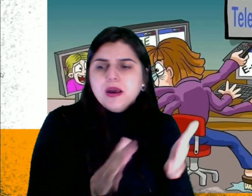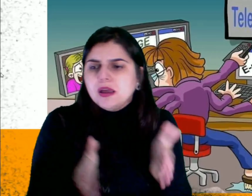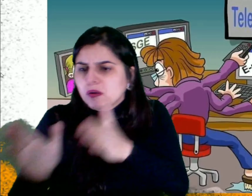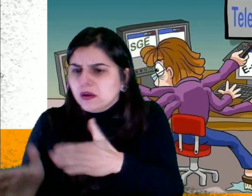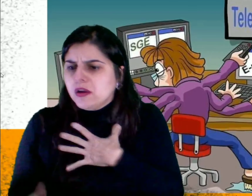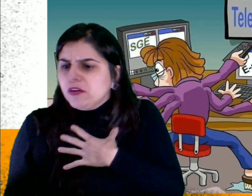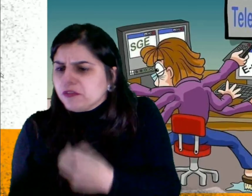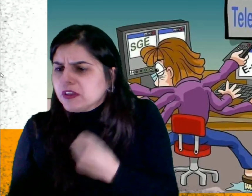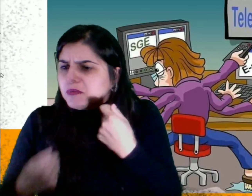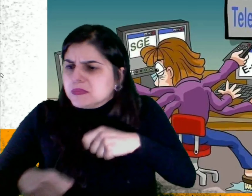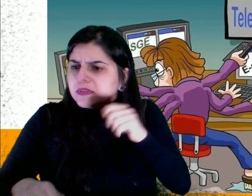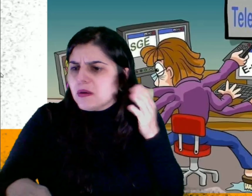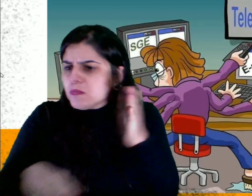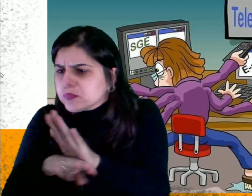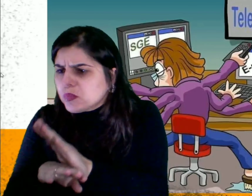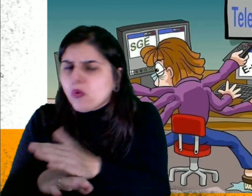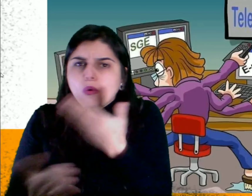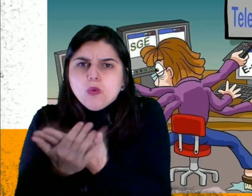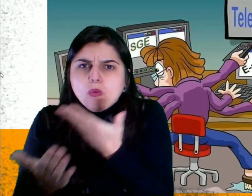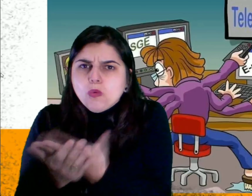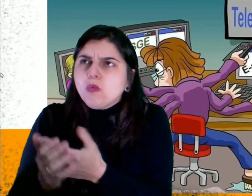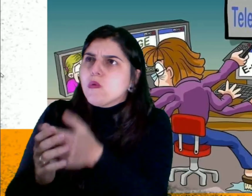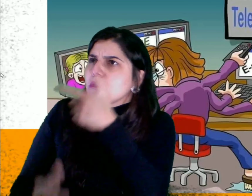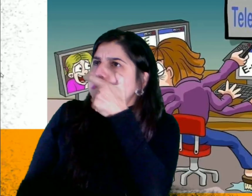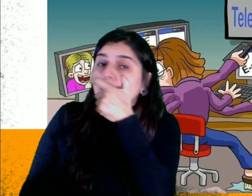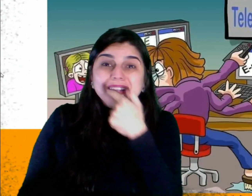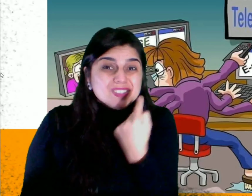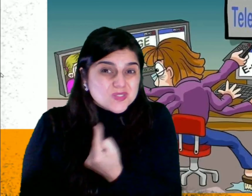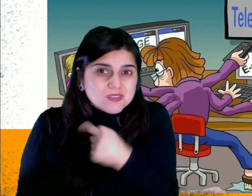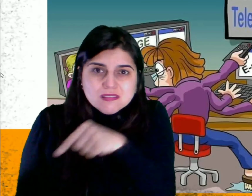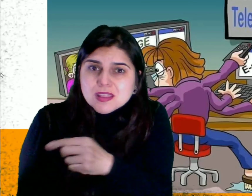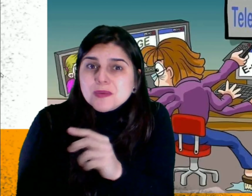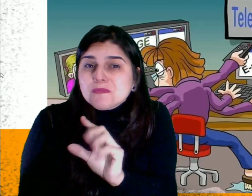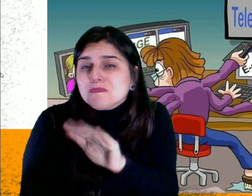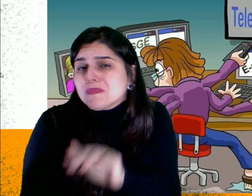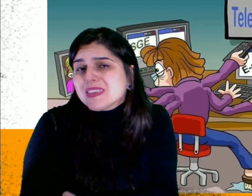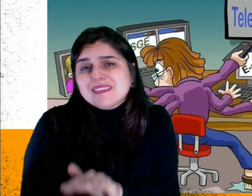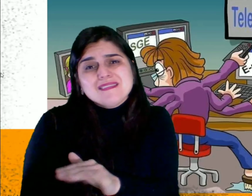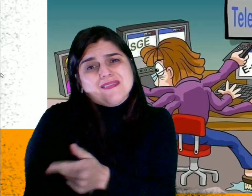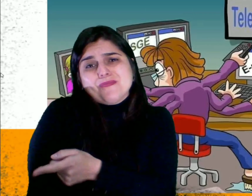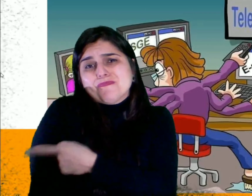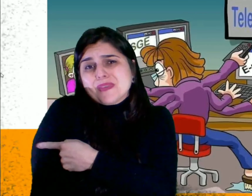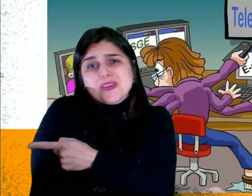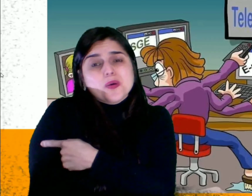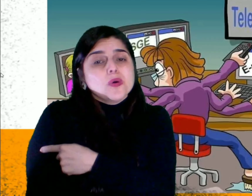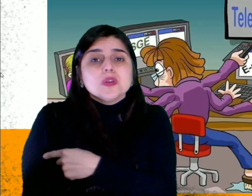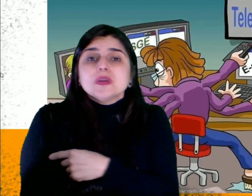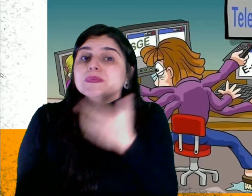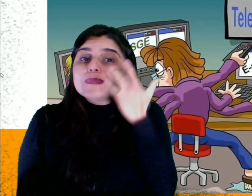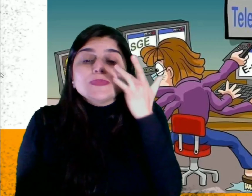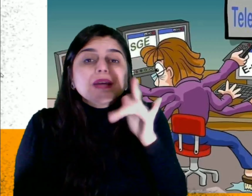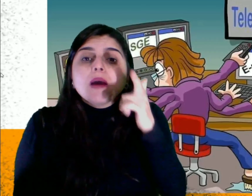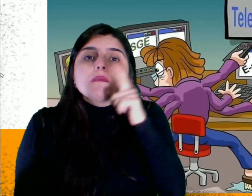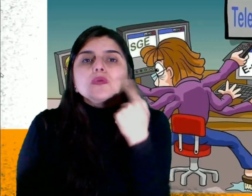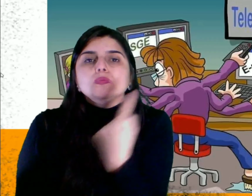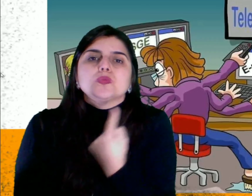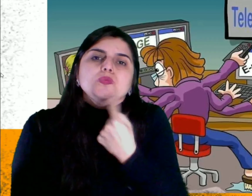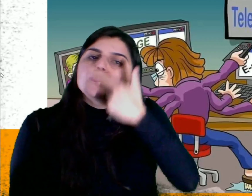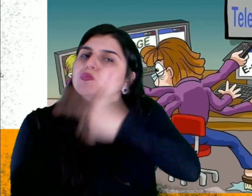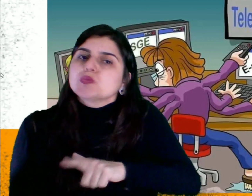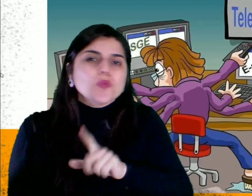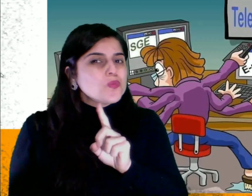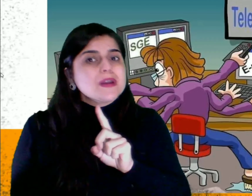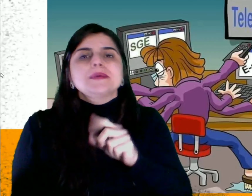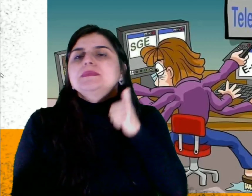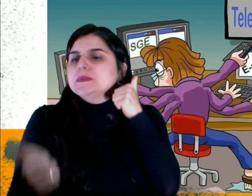surpreendedor, assim, né? Porque a gente tem as demandas de trabalho, de home office, estar com o filho acompanhando em todas as aulas, porque não